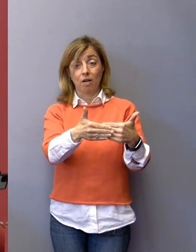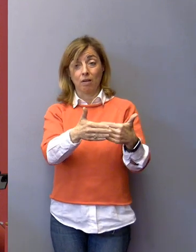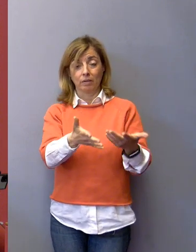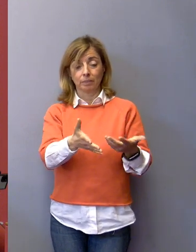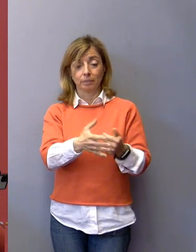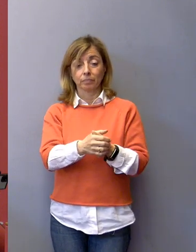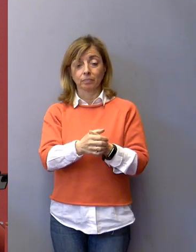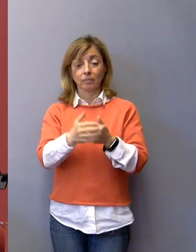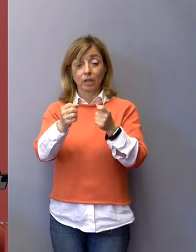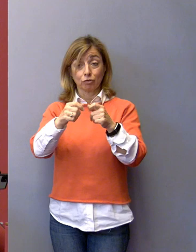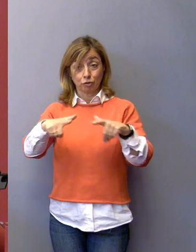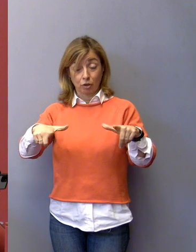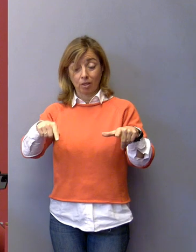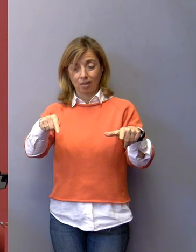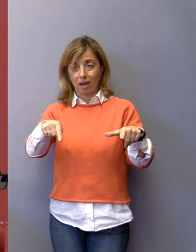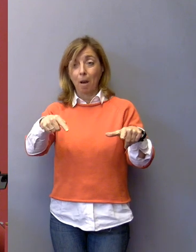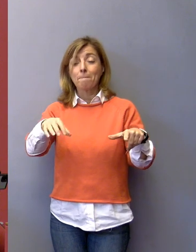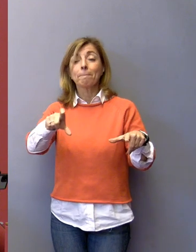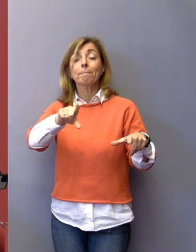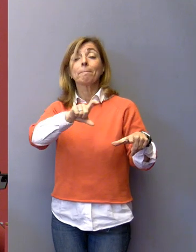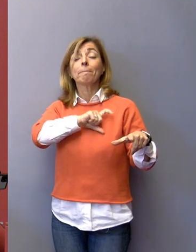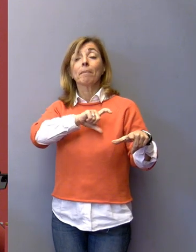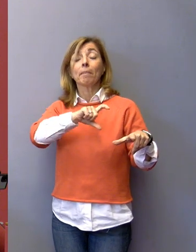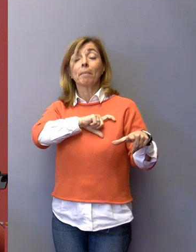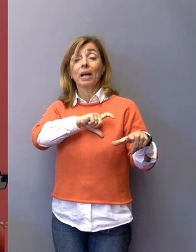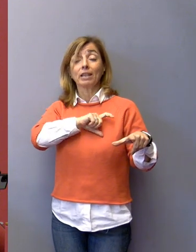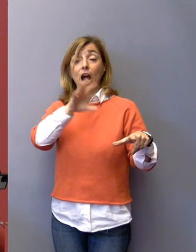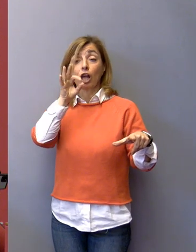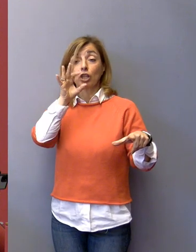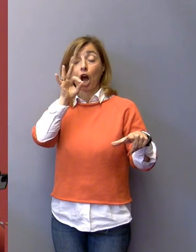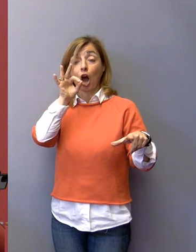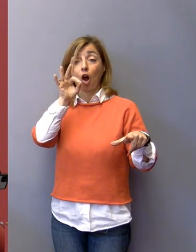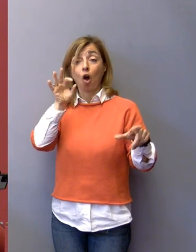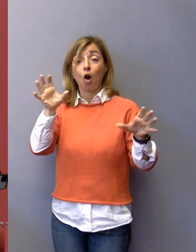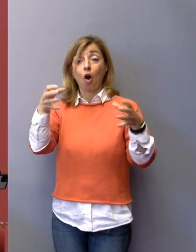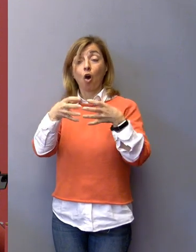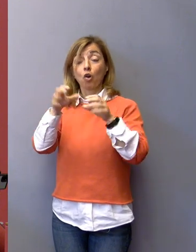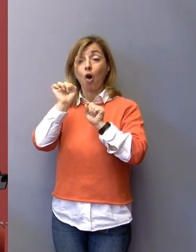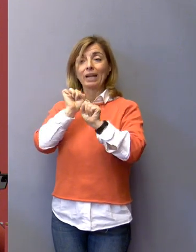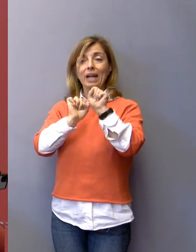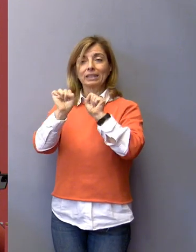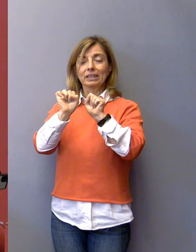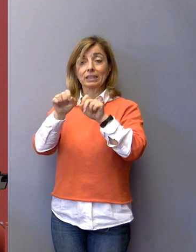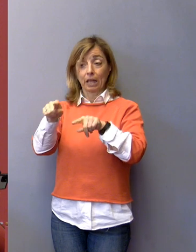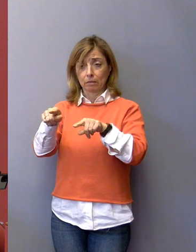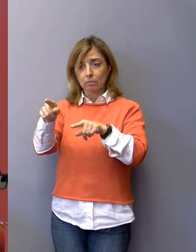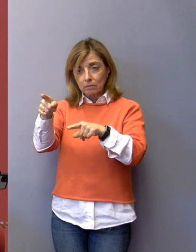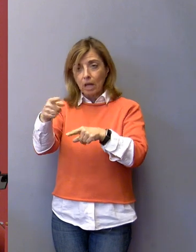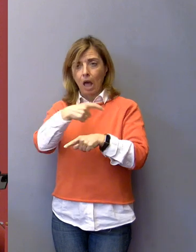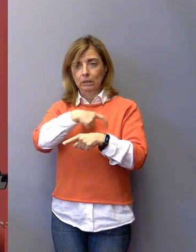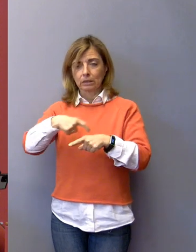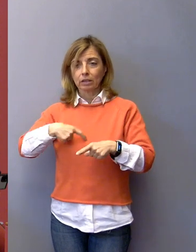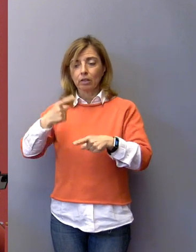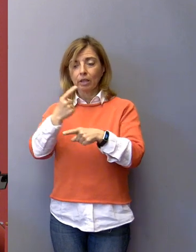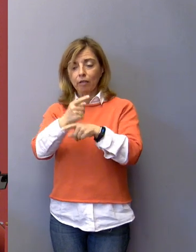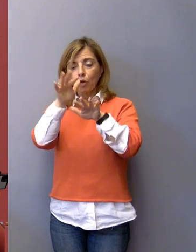nella città medaglia d'oro alla resistenza del sindaco dovrebbe tutelare la libertà perché condivisione significa